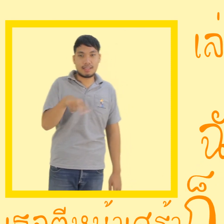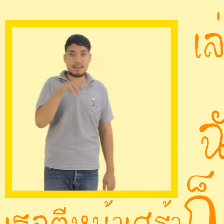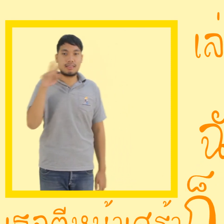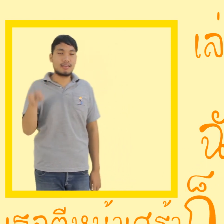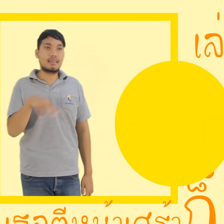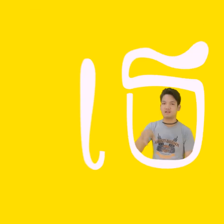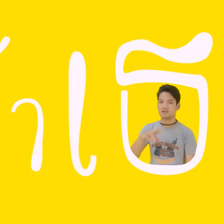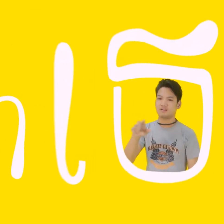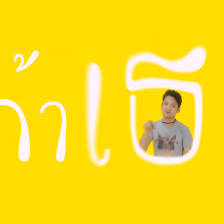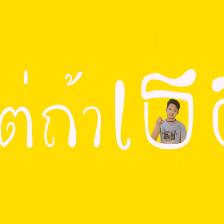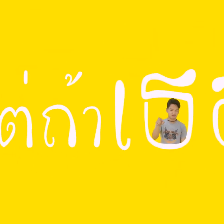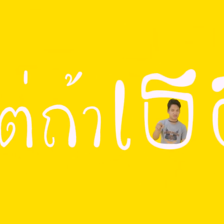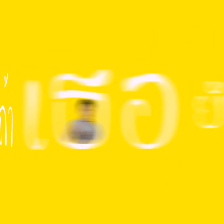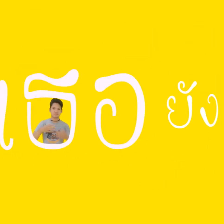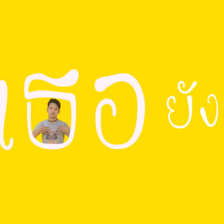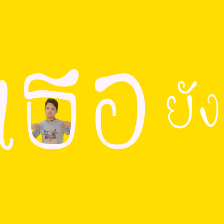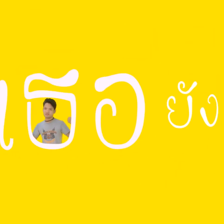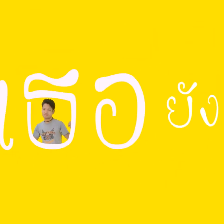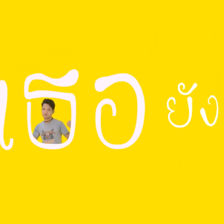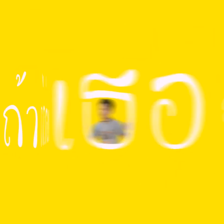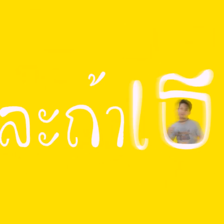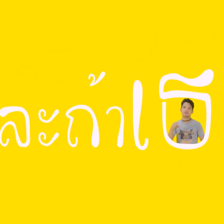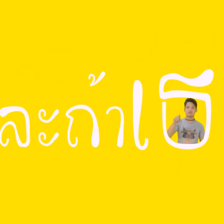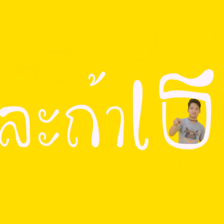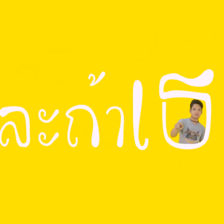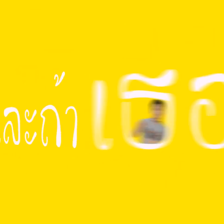ใจแต่ถ้าเธอยังเป็นสุขและถ้าเธ